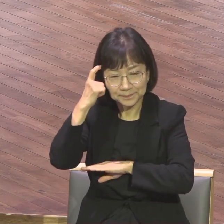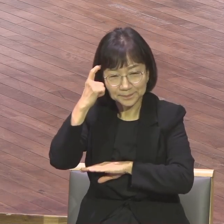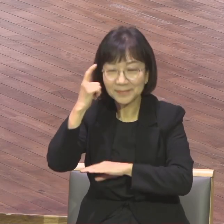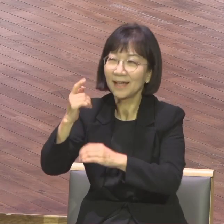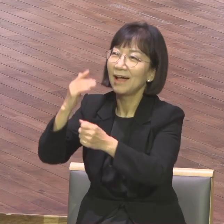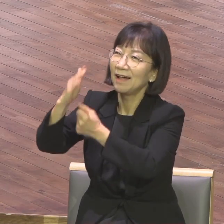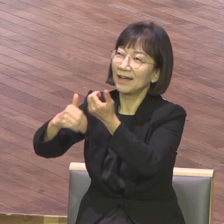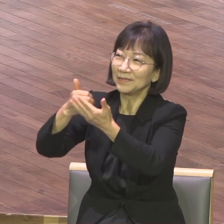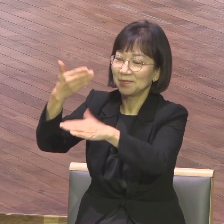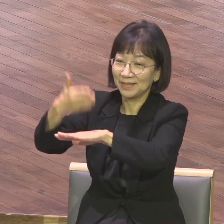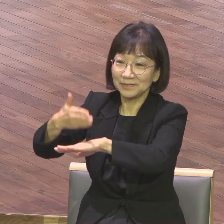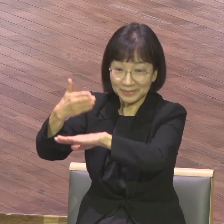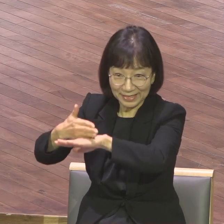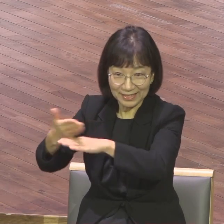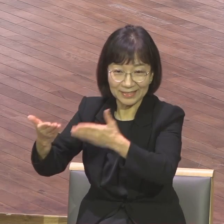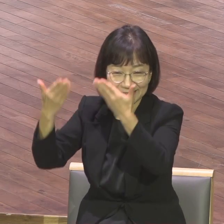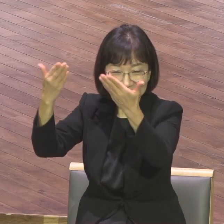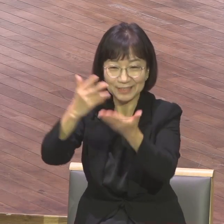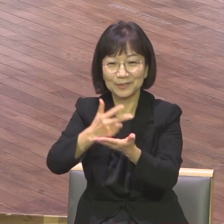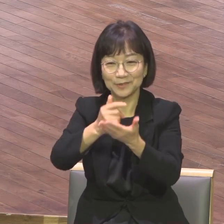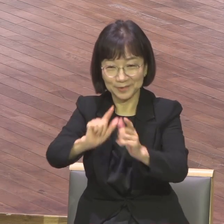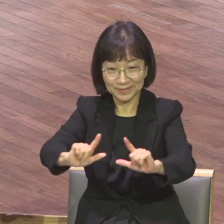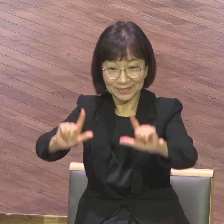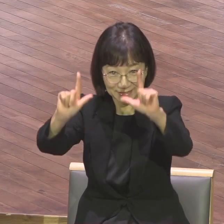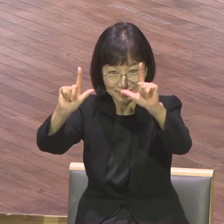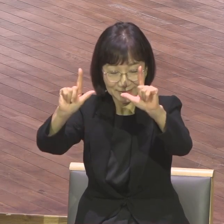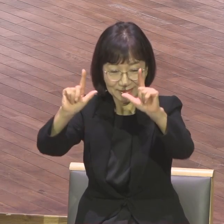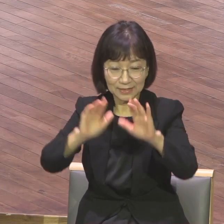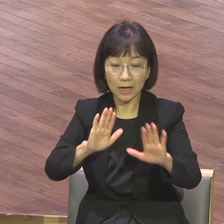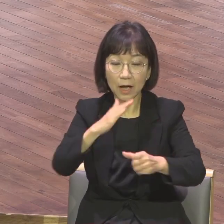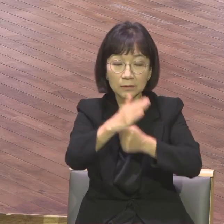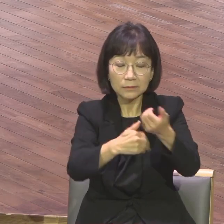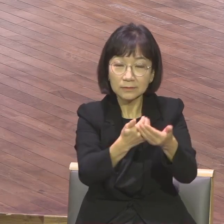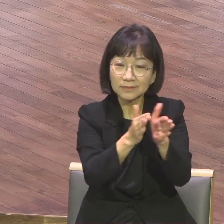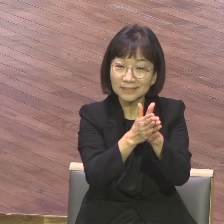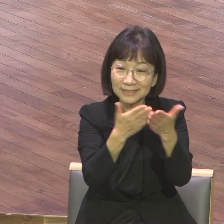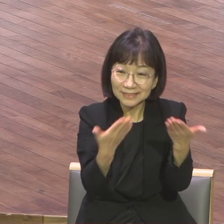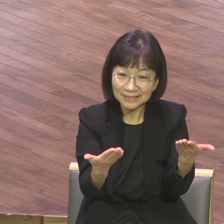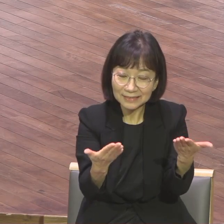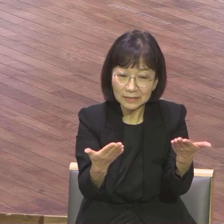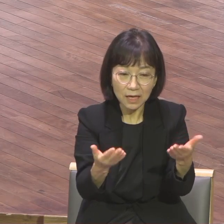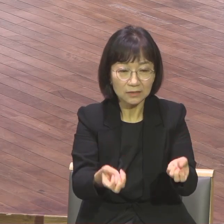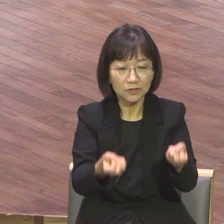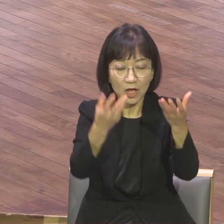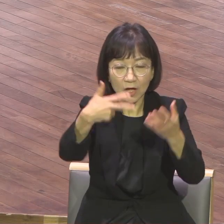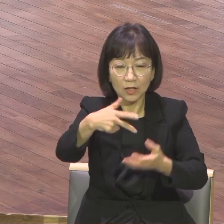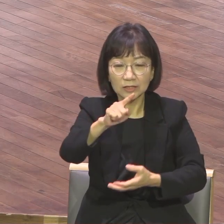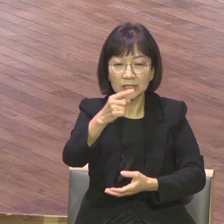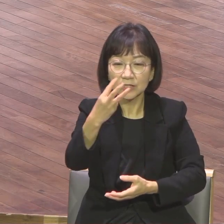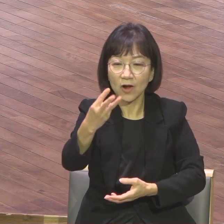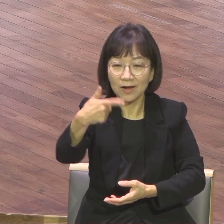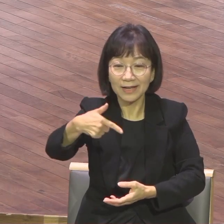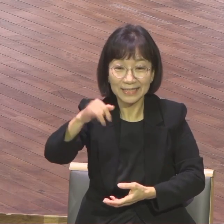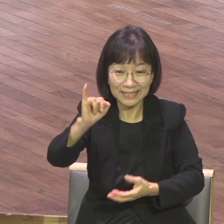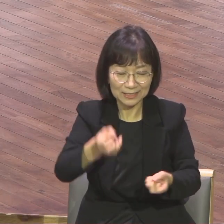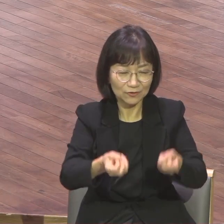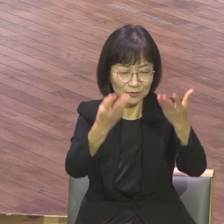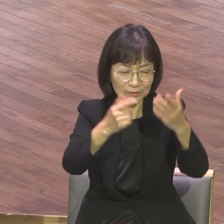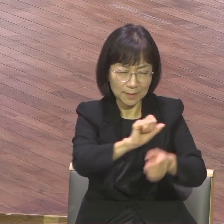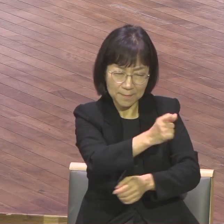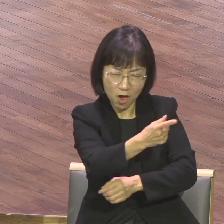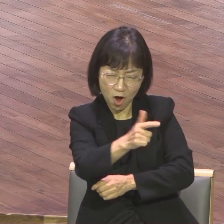하나님께 감사하는 주일입니다. 성경에 보면 여러 가지 절기들이 그렇게 나오지요.